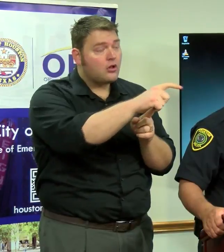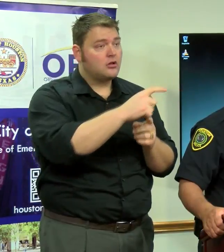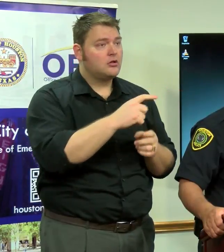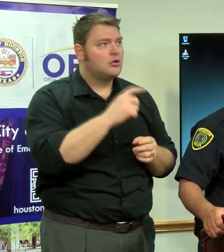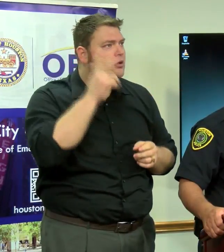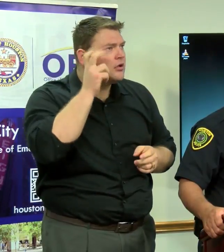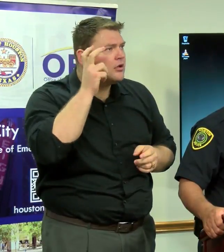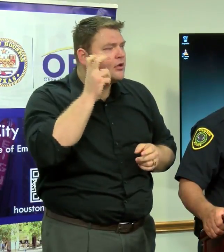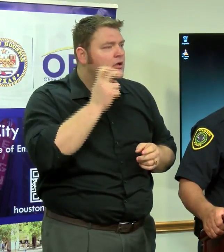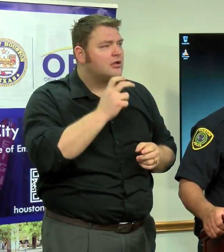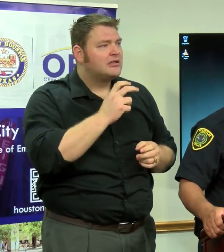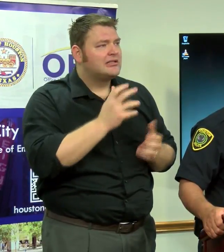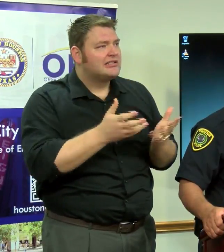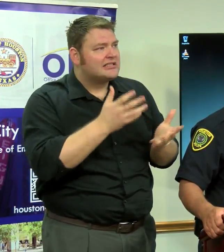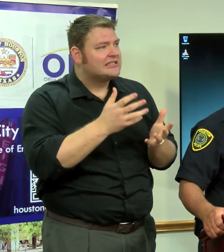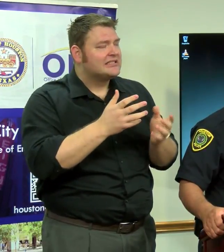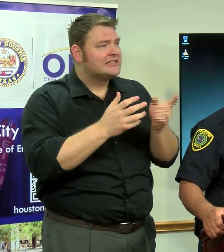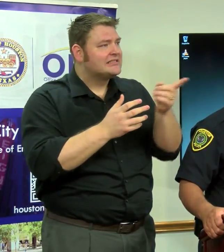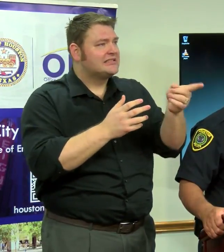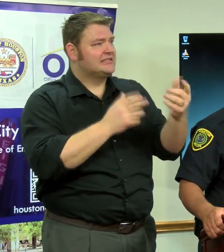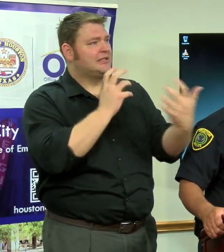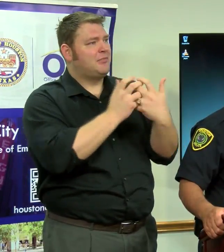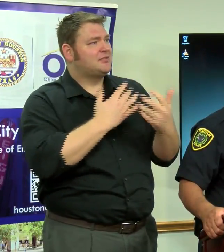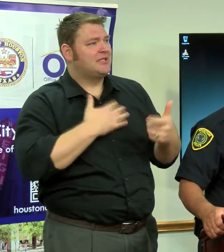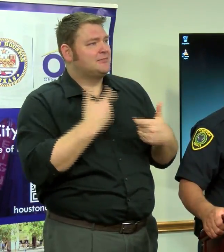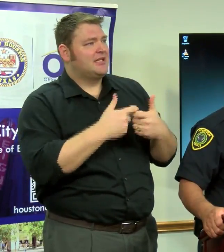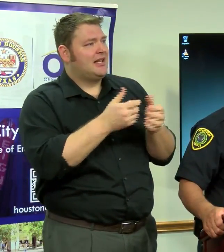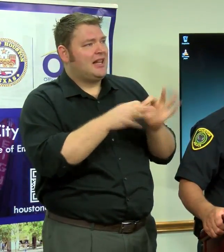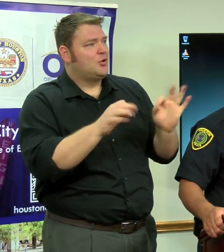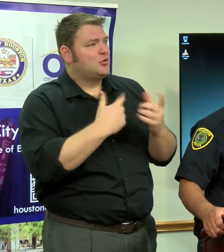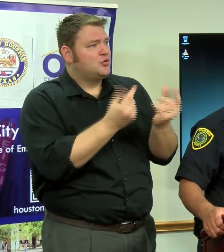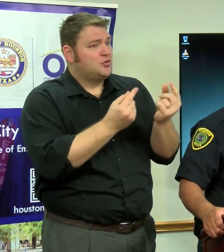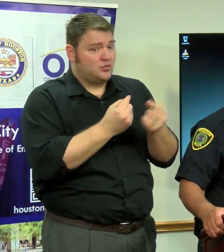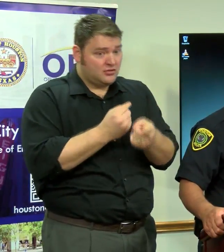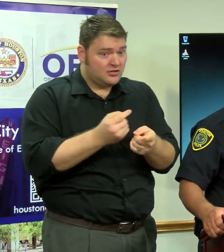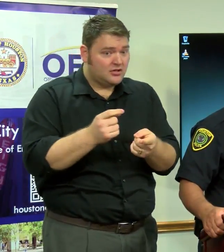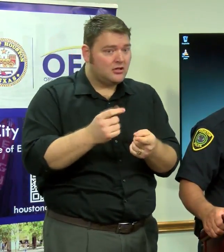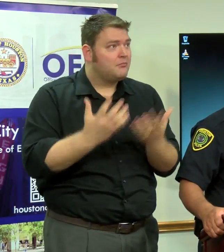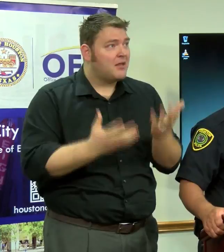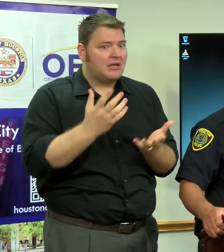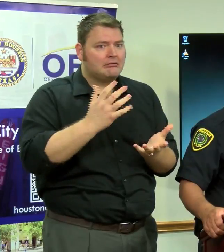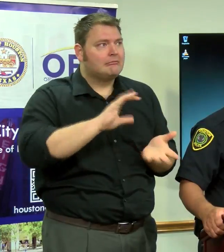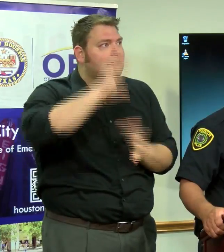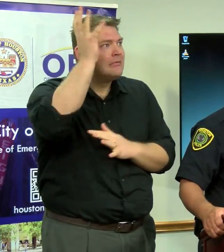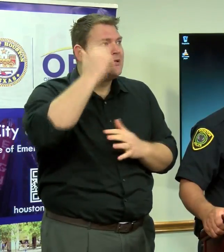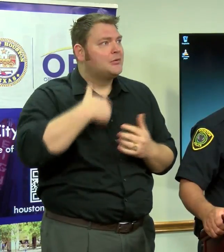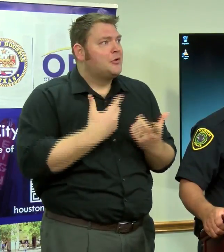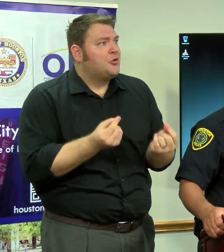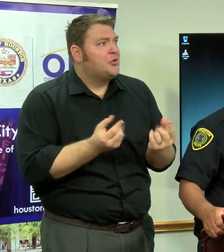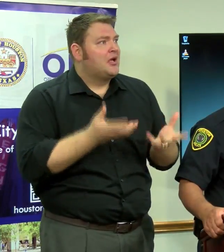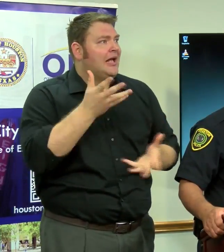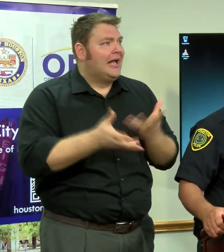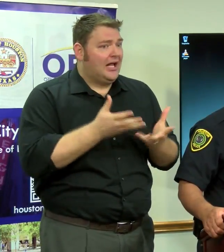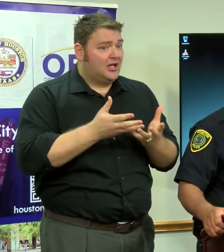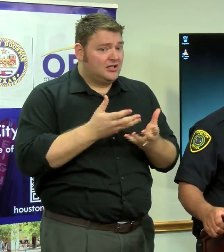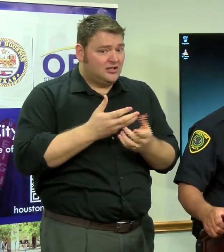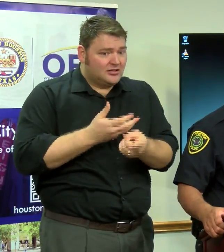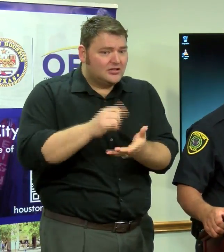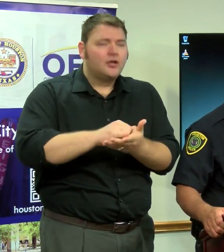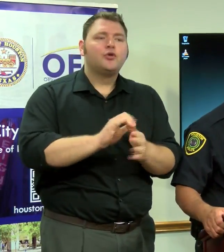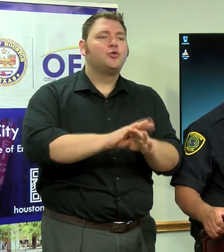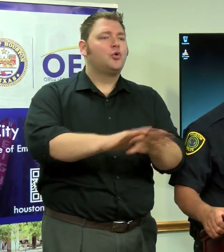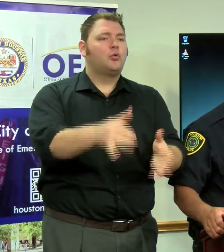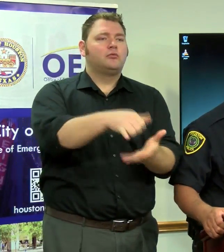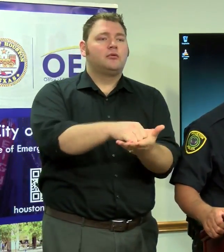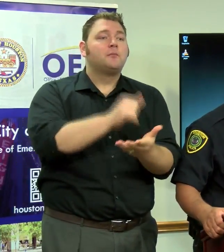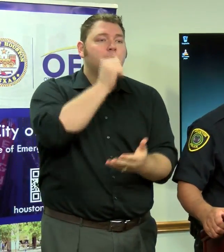escuchar, obviamente, a alguien que hable su idioma y quizás están desesperados y dicen voy a colgar y... No cuelgue,